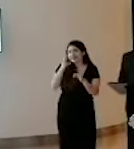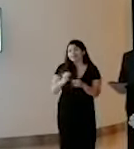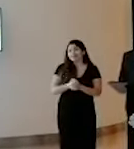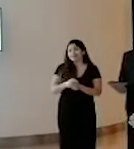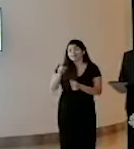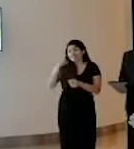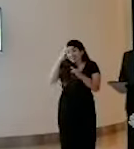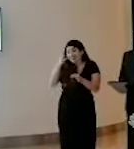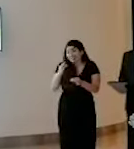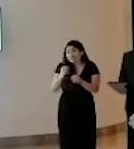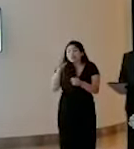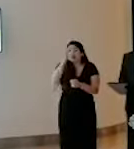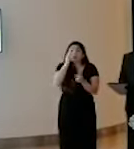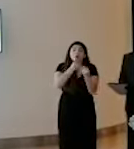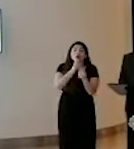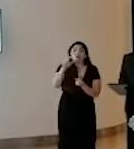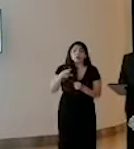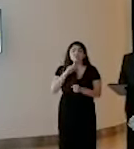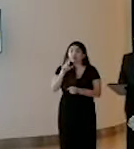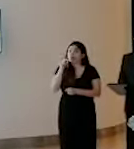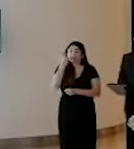Hay que decidir por Costa Rica, no es fácil.